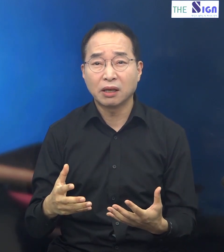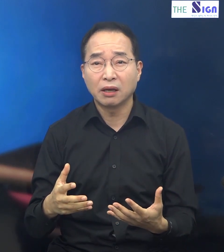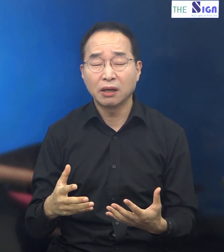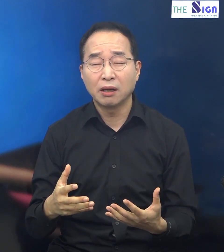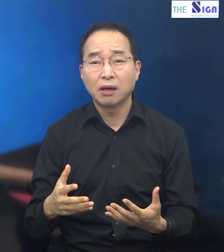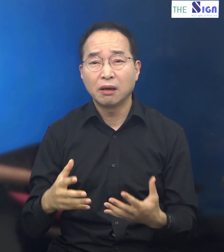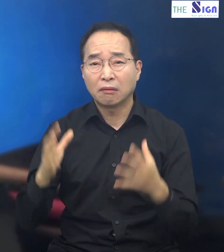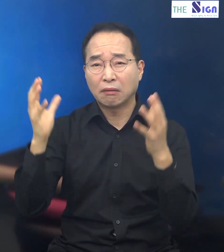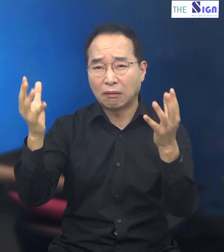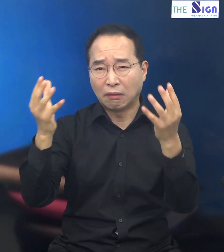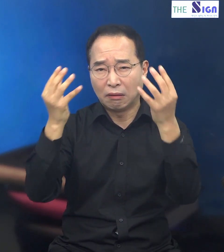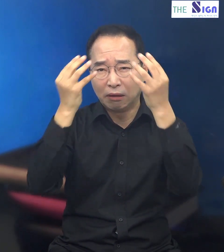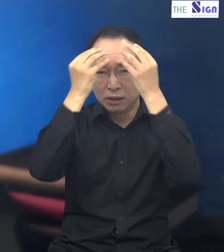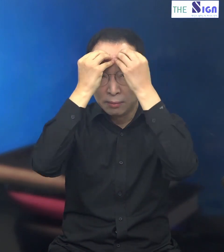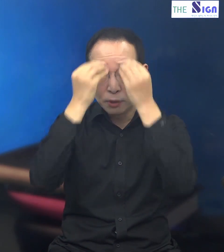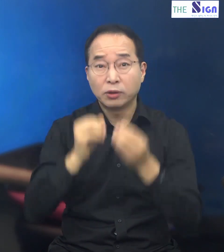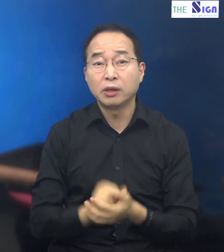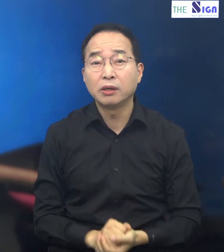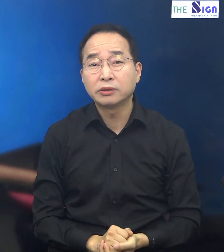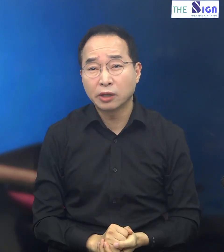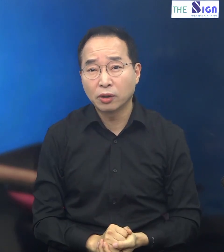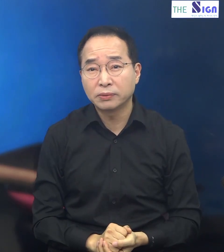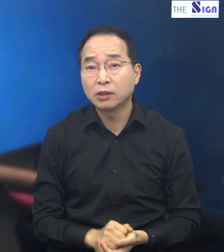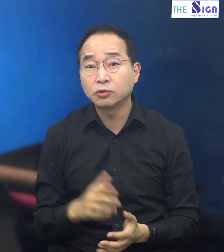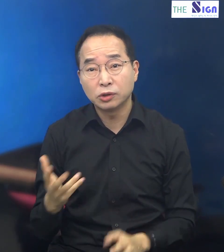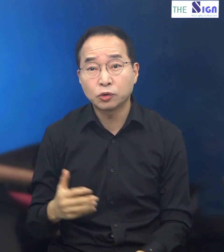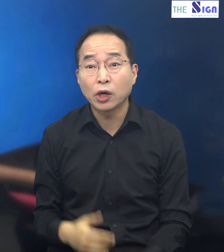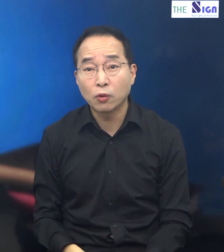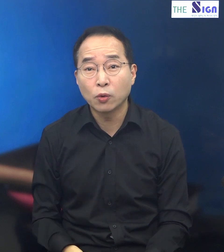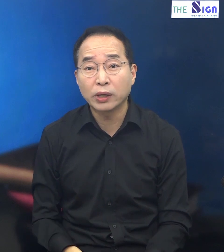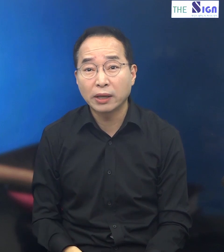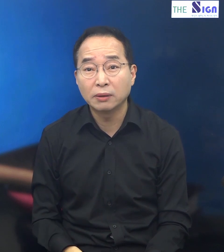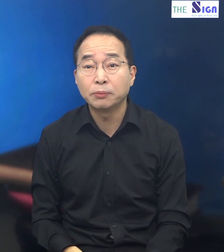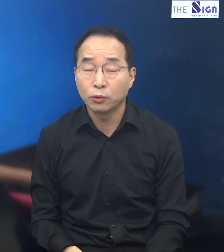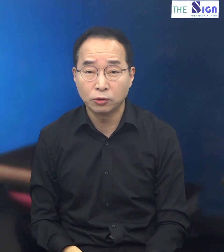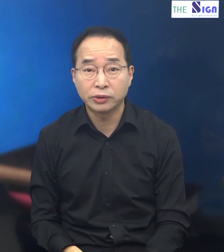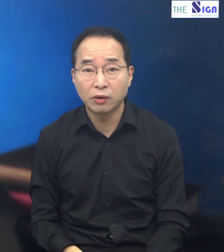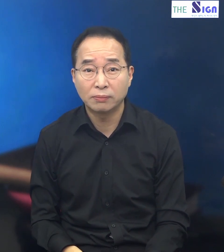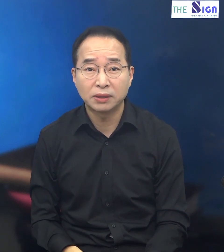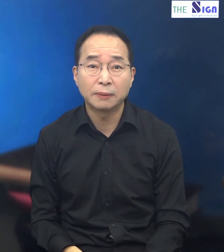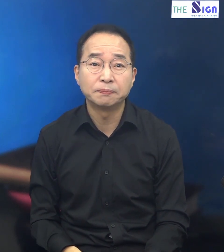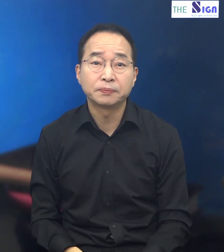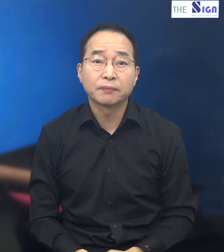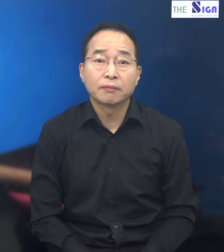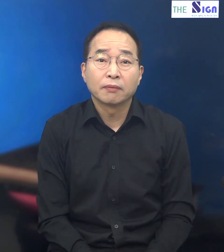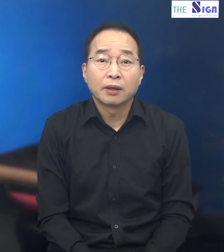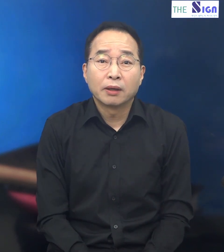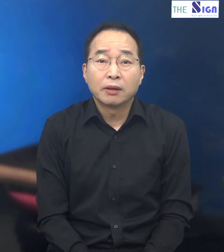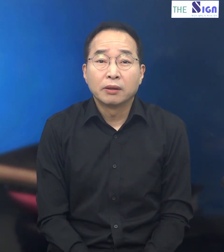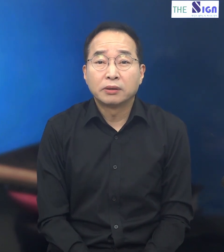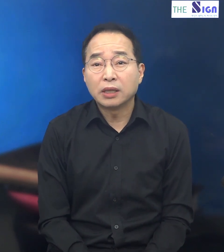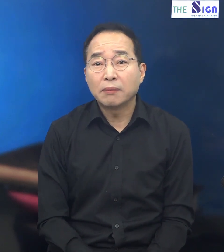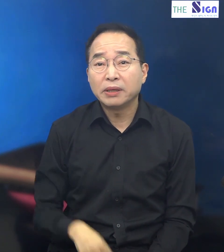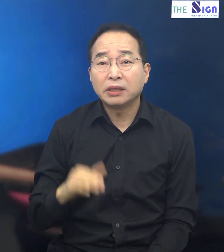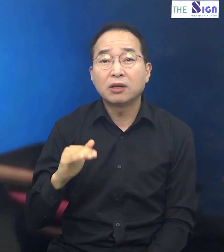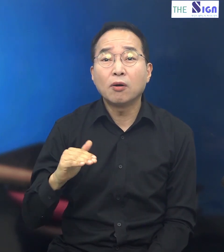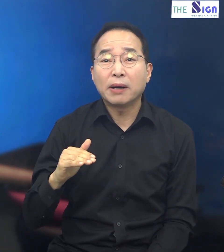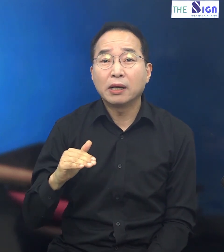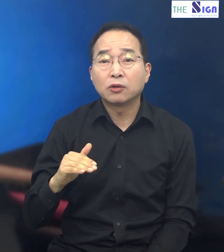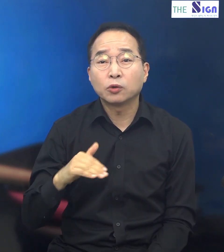사람들한테 이런 표현을 사용합니다. 이것도 이제 최고라는 표현으로 사용합니다. 그 다음에 이거 말고